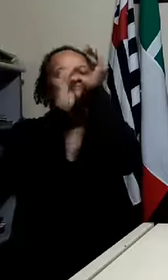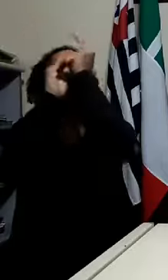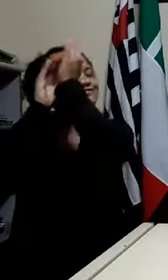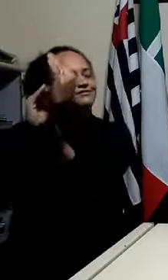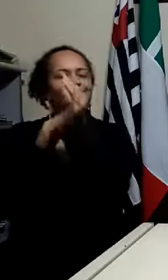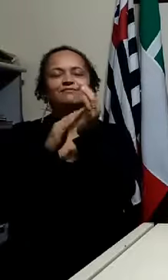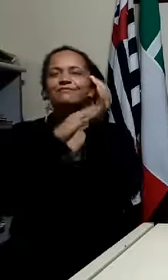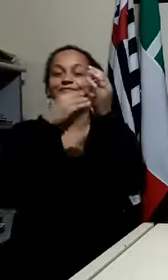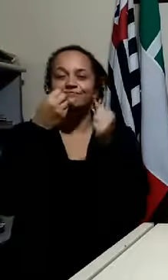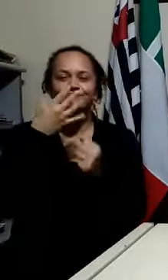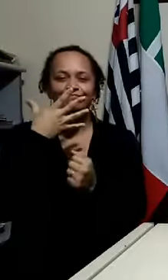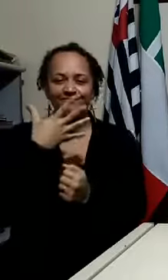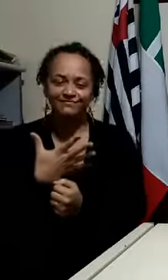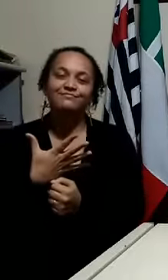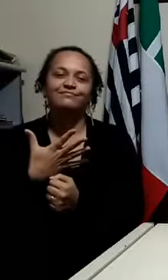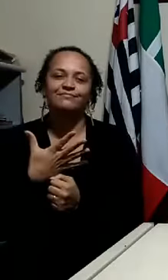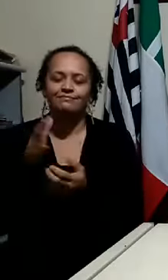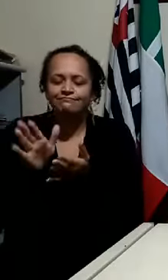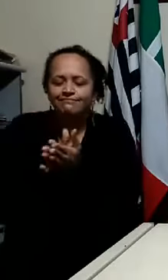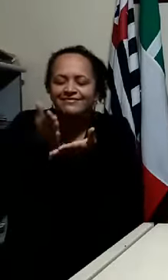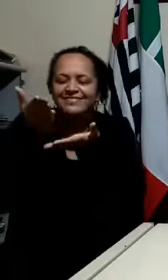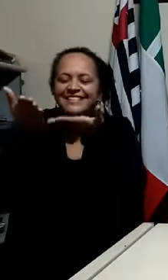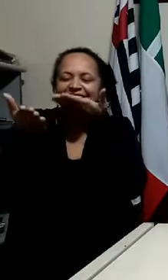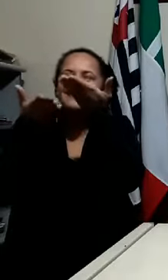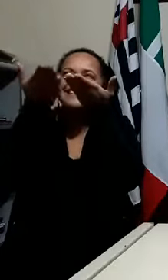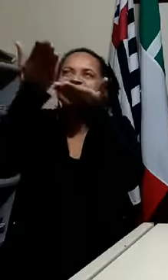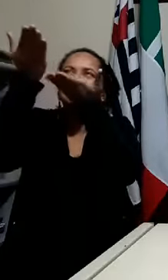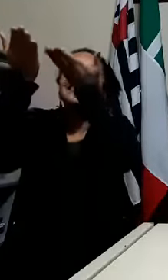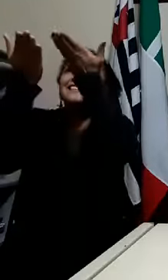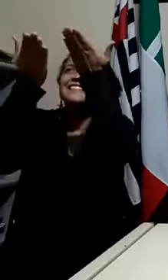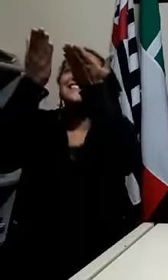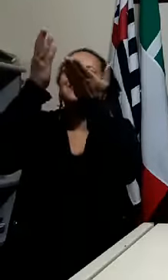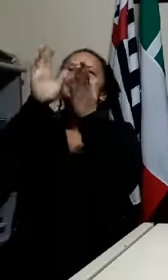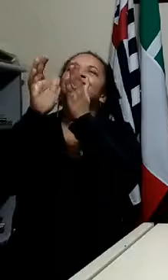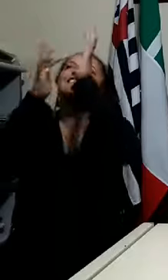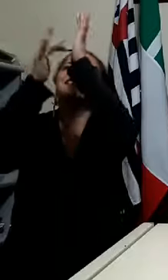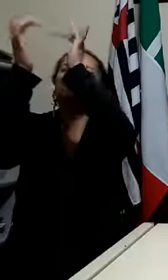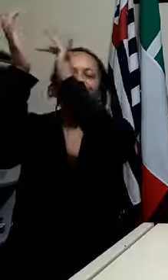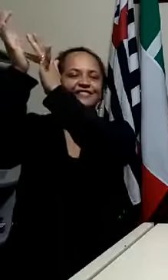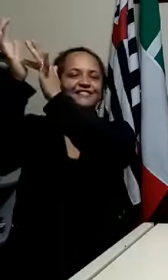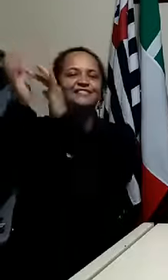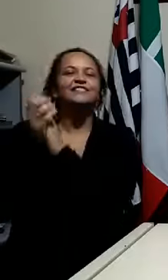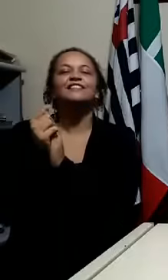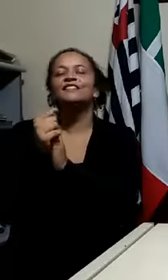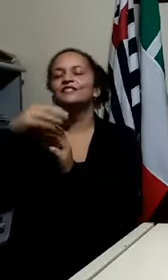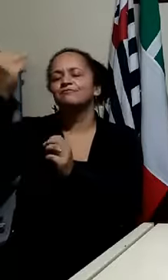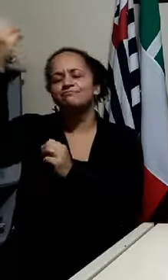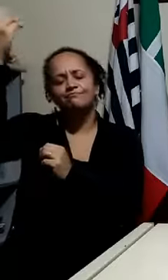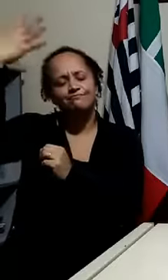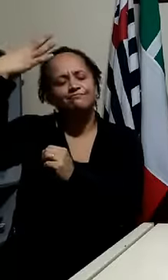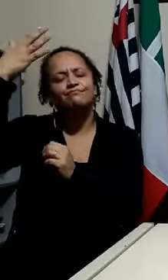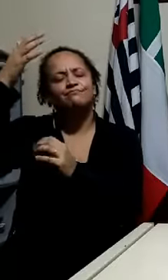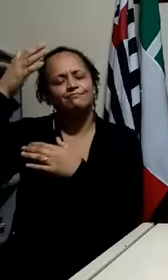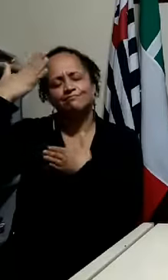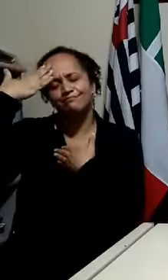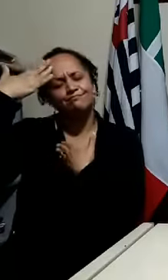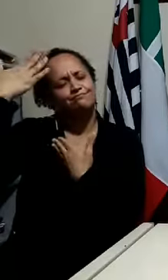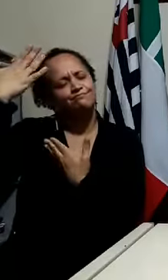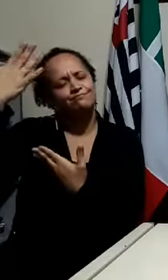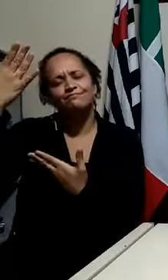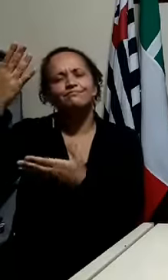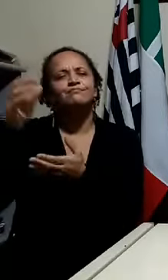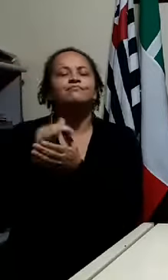te bendizer e exaltar o teu santo e glorioso nome. Graças te damos, ó Pai,